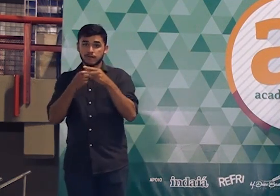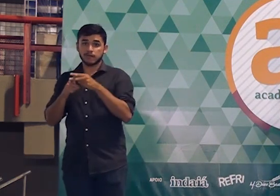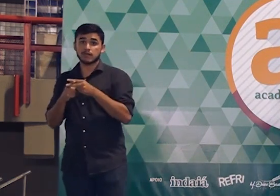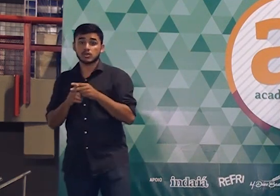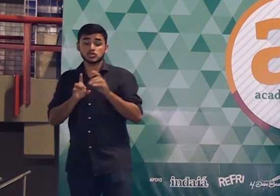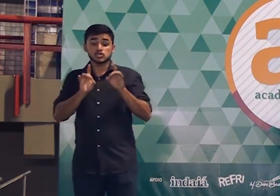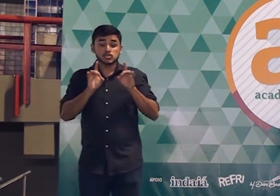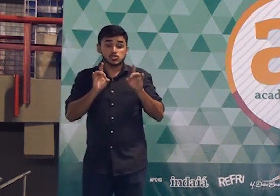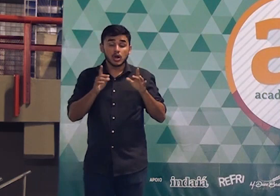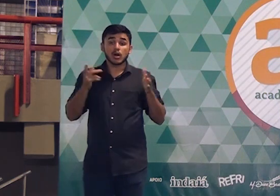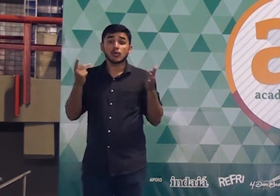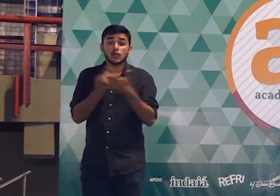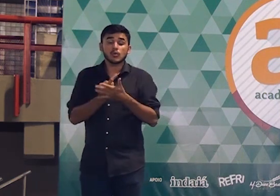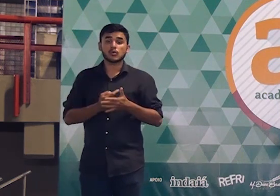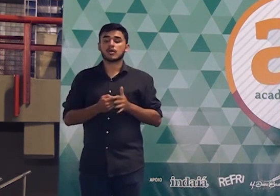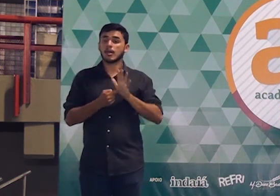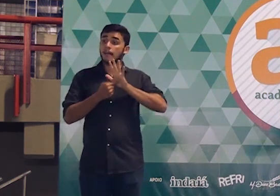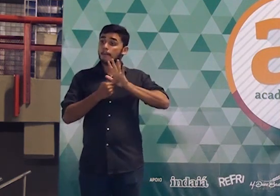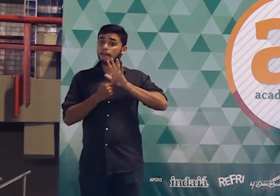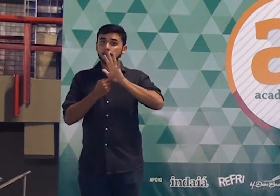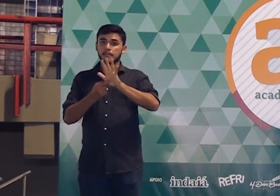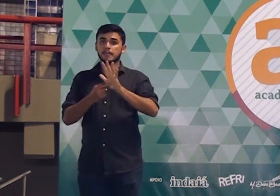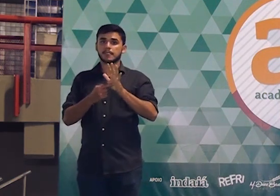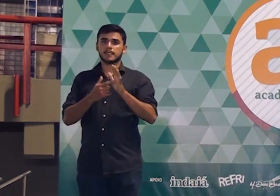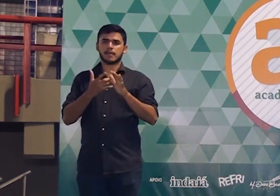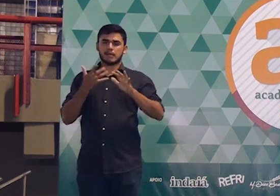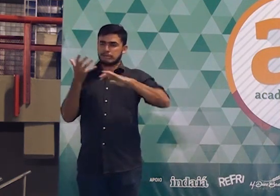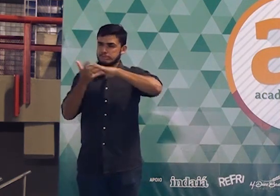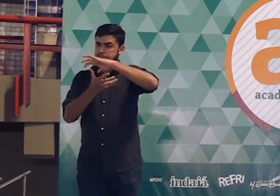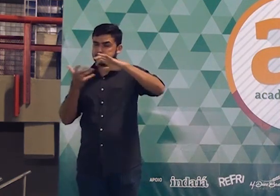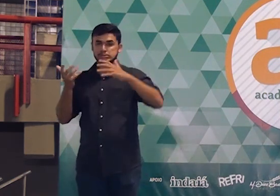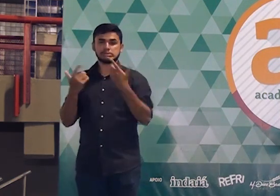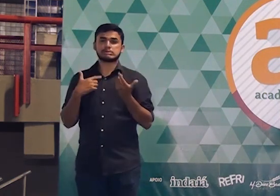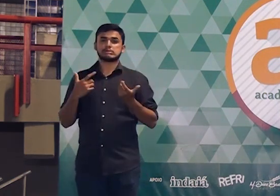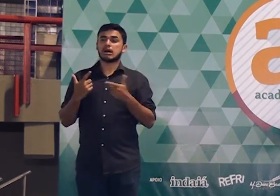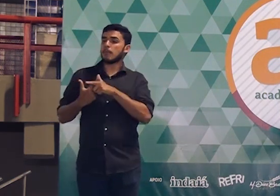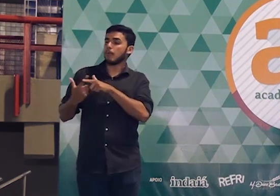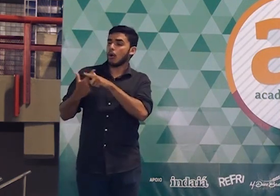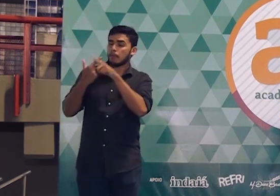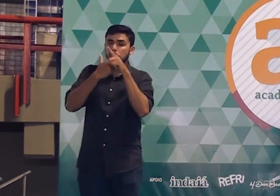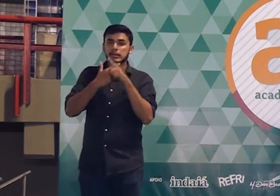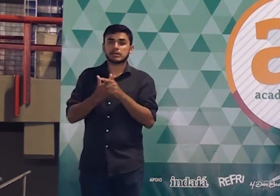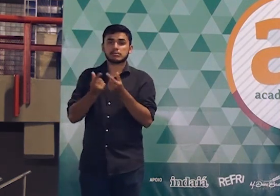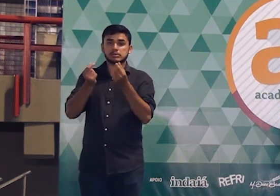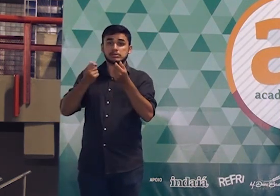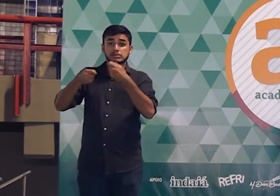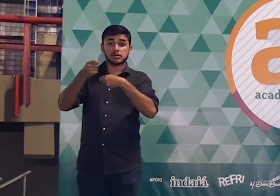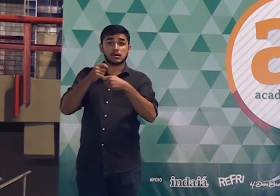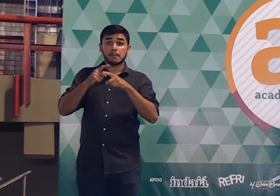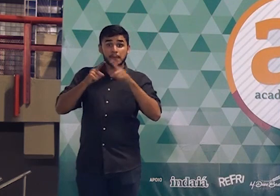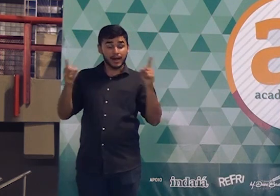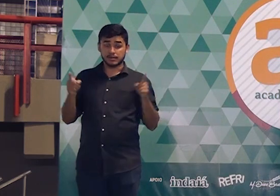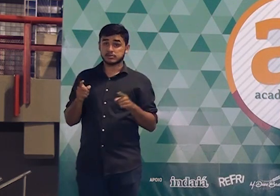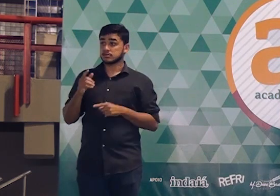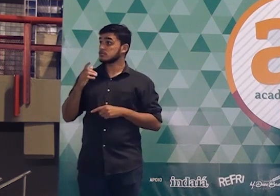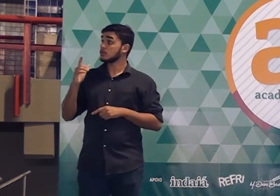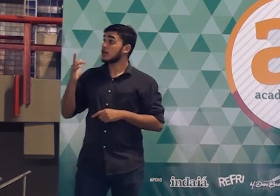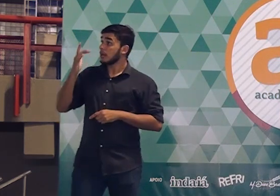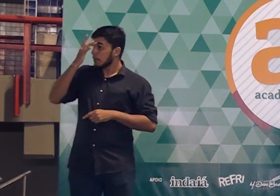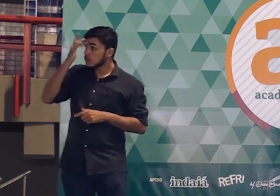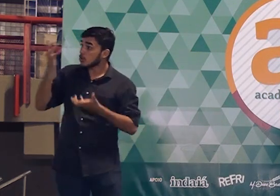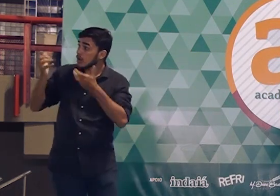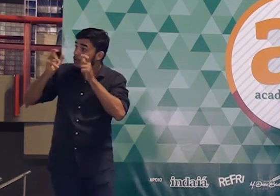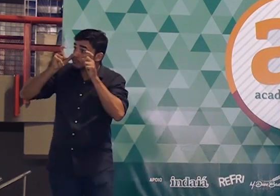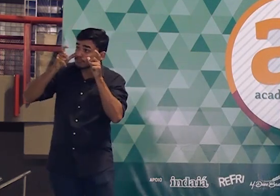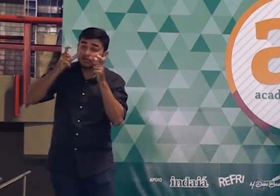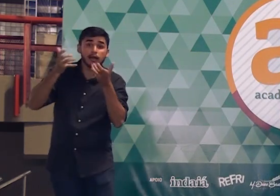para episódios como, por exemplo, greve, crise financeira ou coisa desse tipo. E aí você tem um modelo